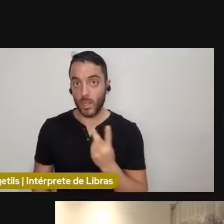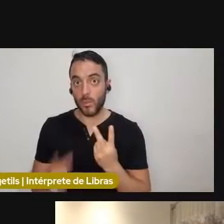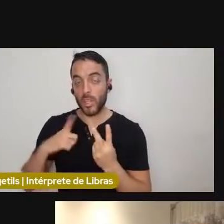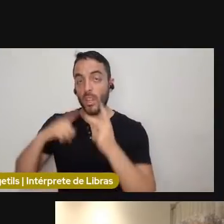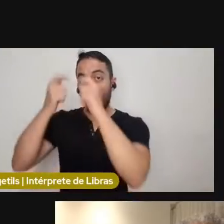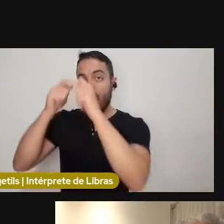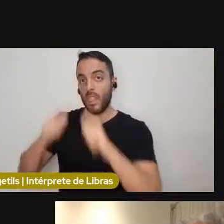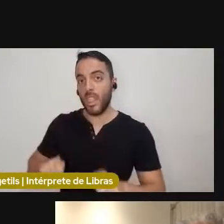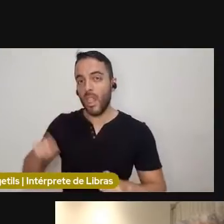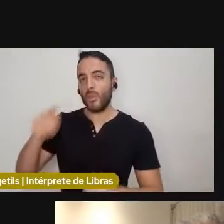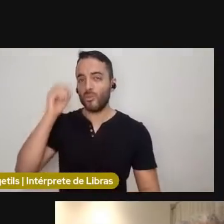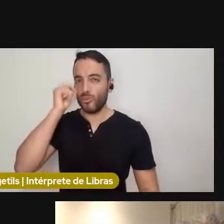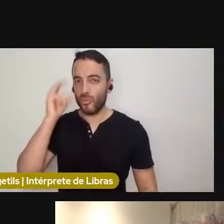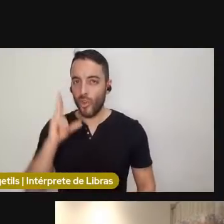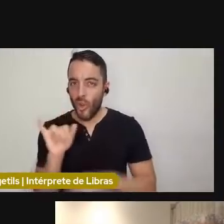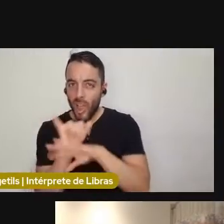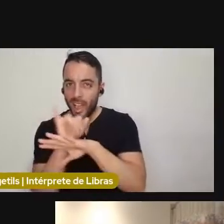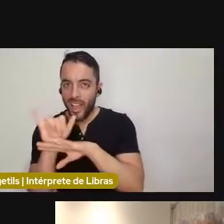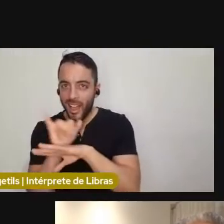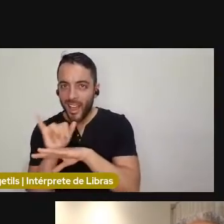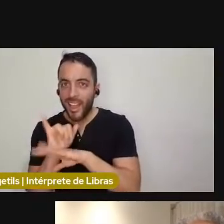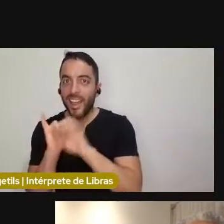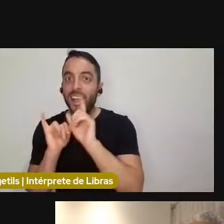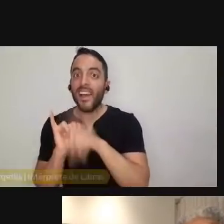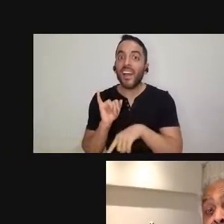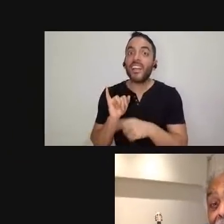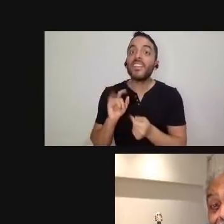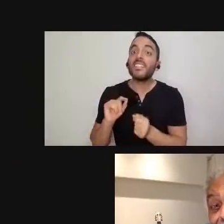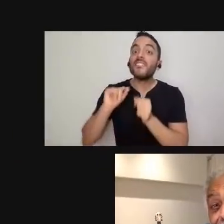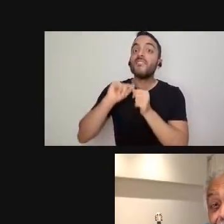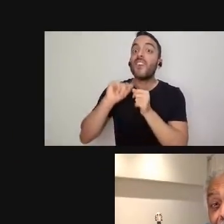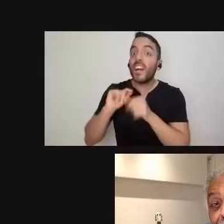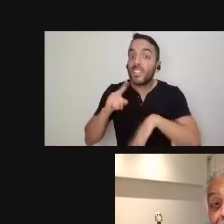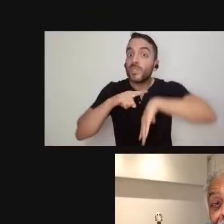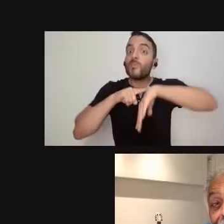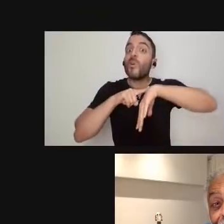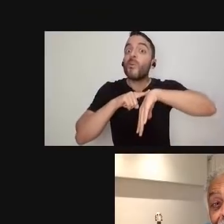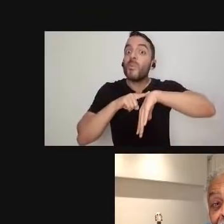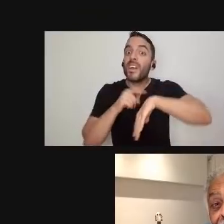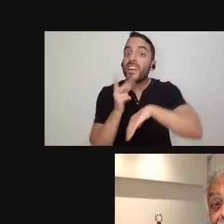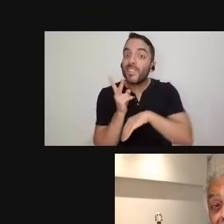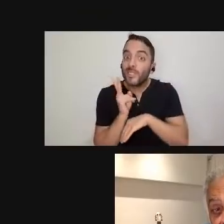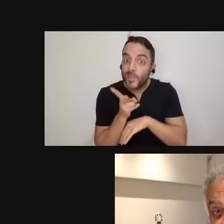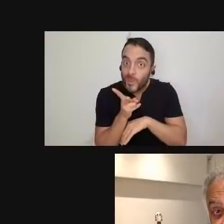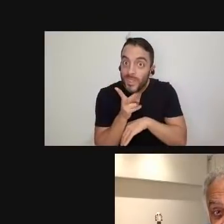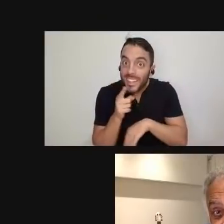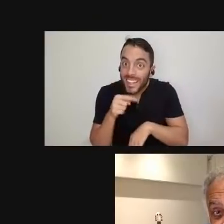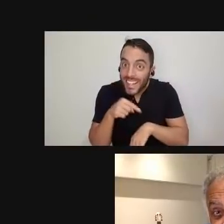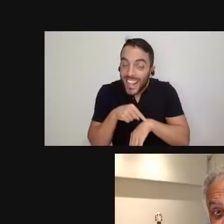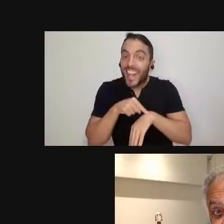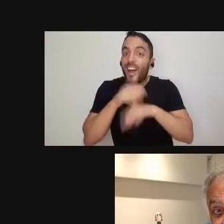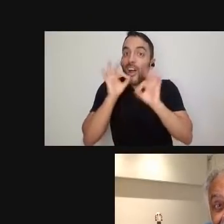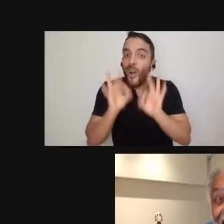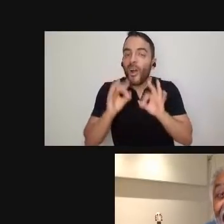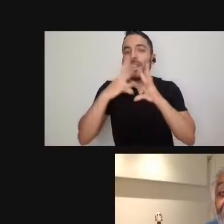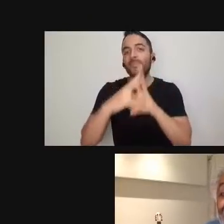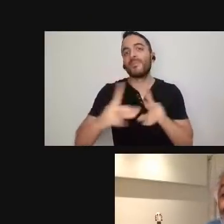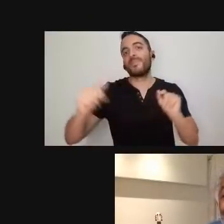fugaz, que faz no momento e no mesmo momento desfaz.